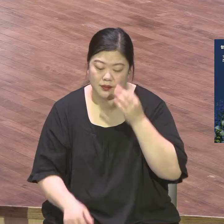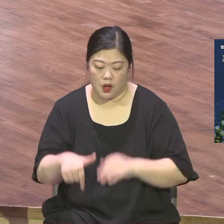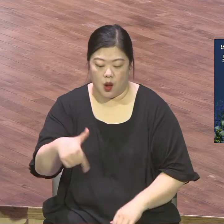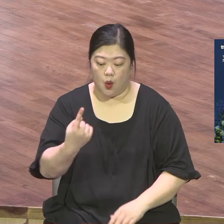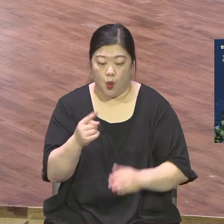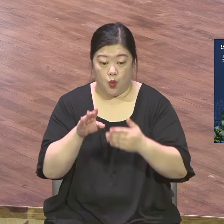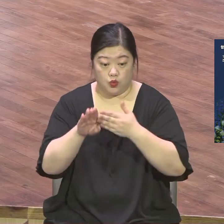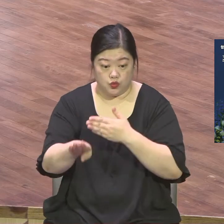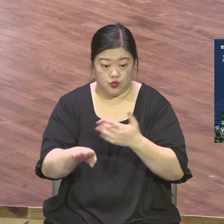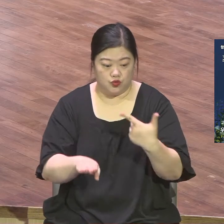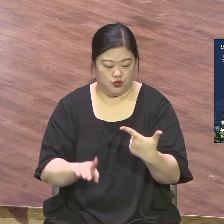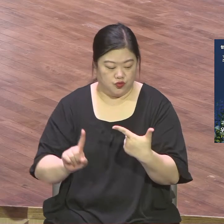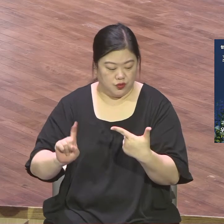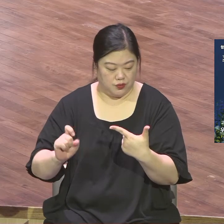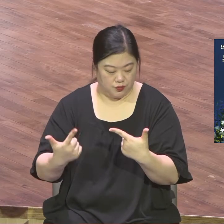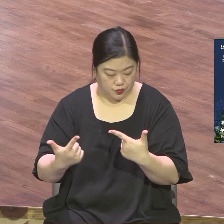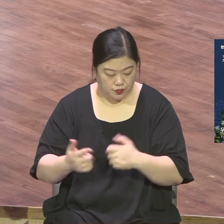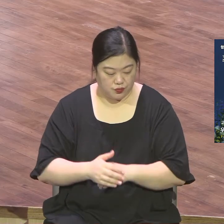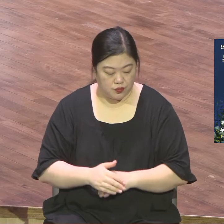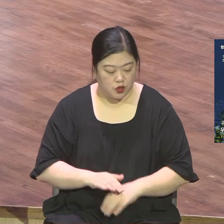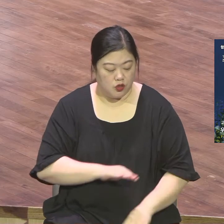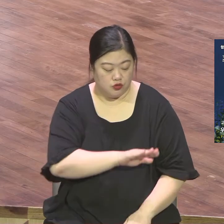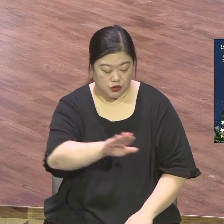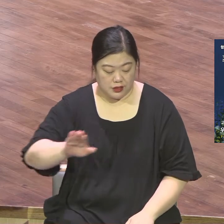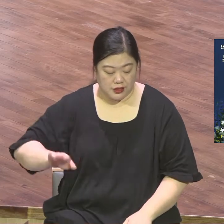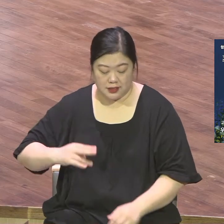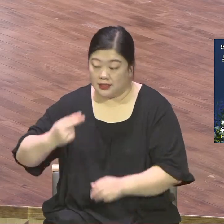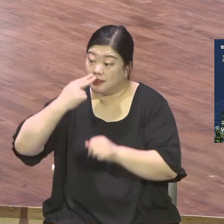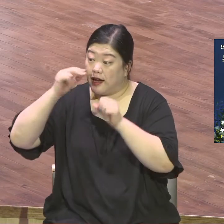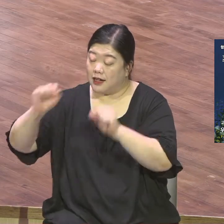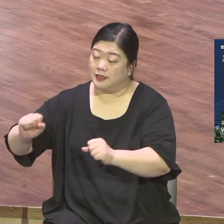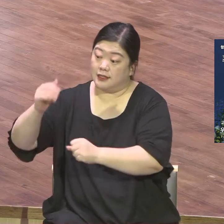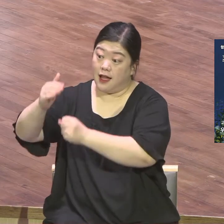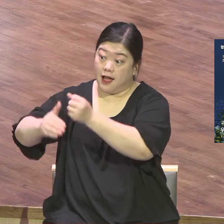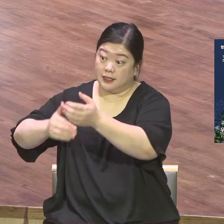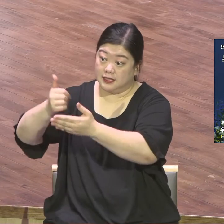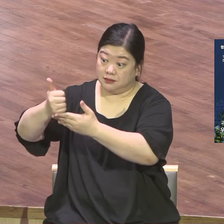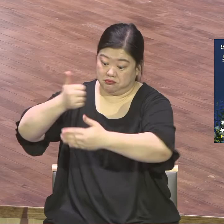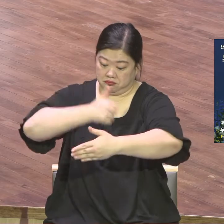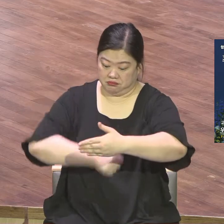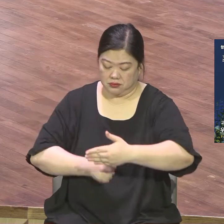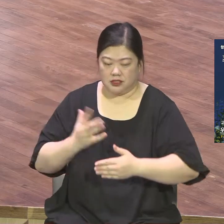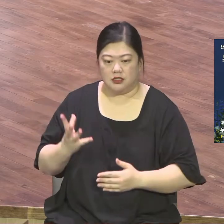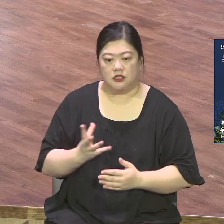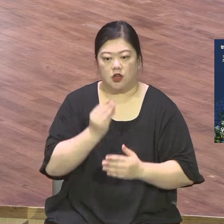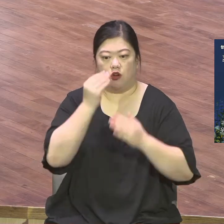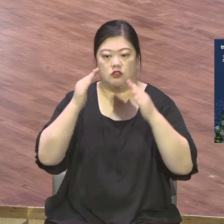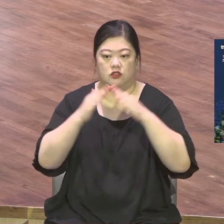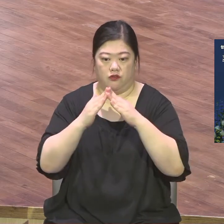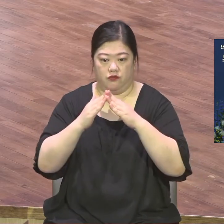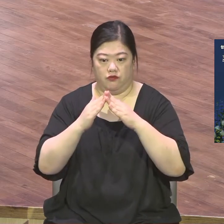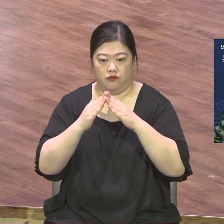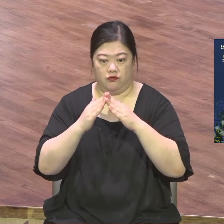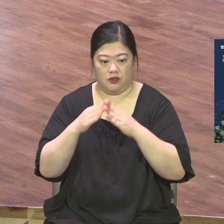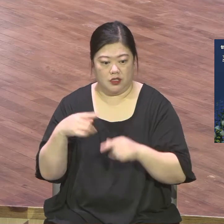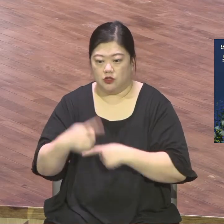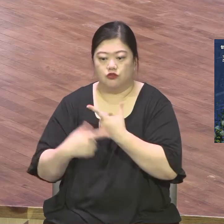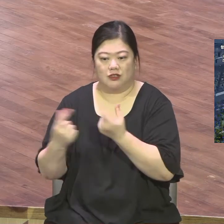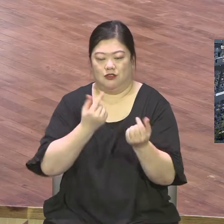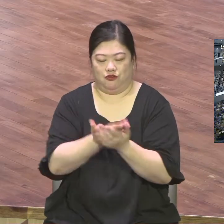골로새서 6장 16절에는 우리는 살아계신 하나님의 성전이라 그랬어요. 따라서